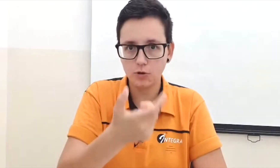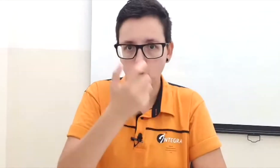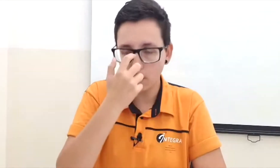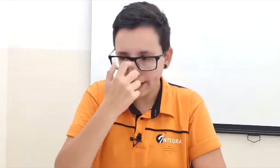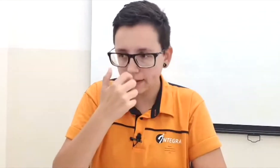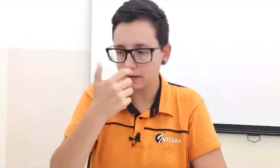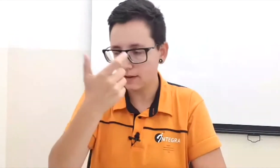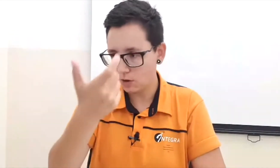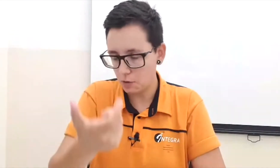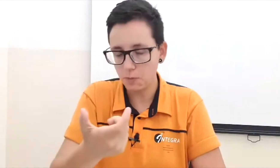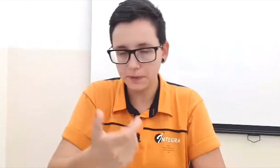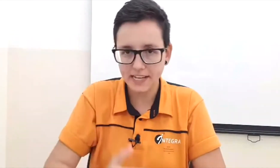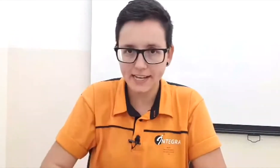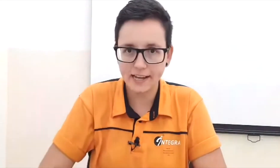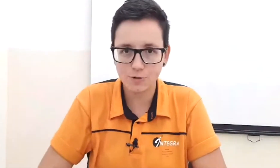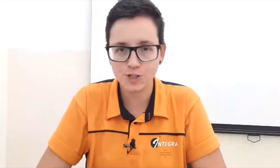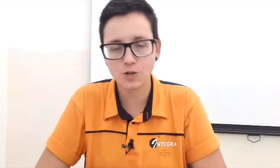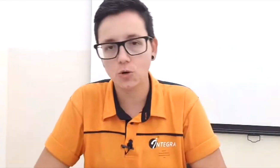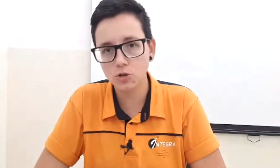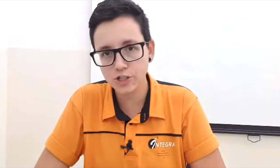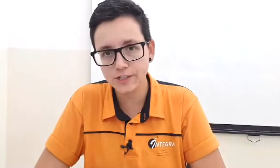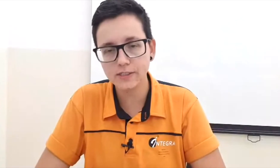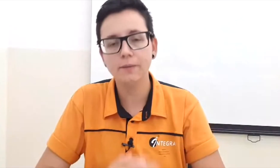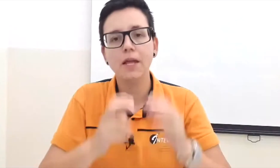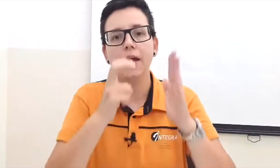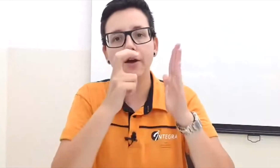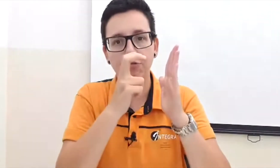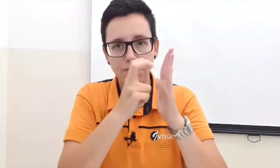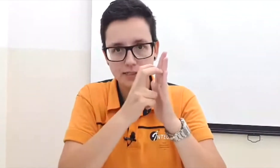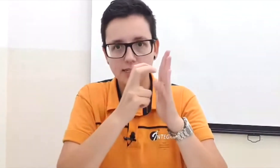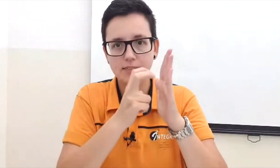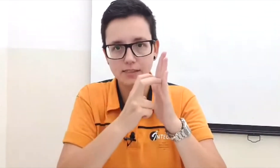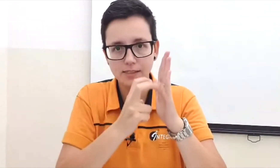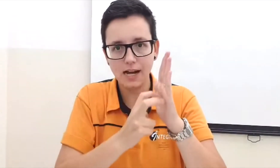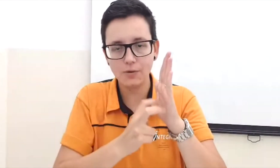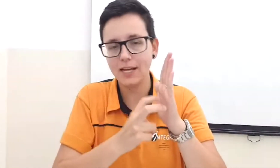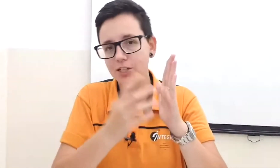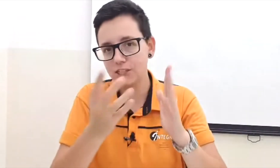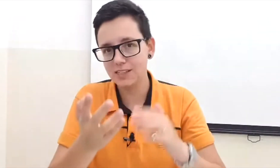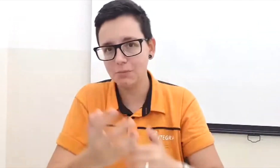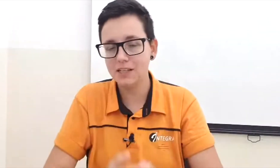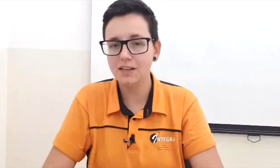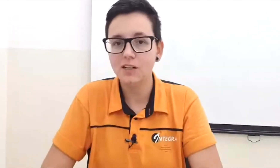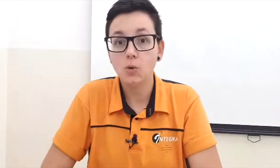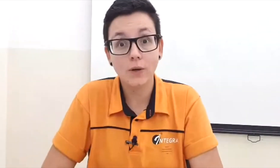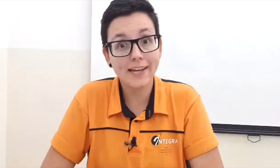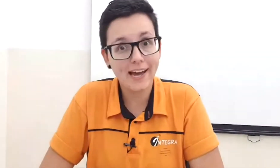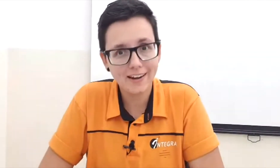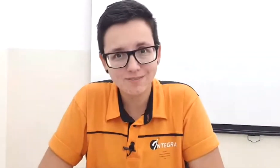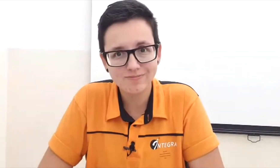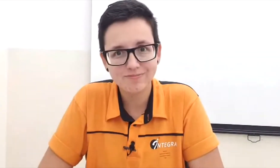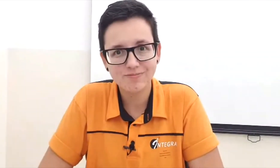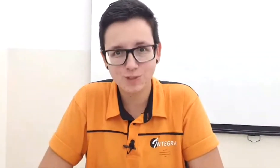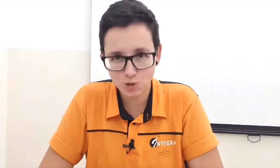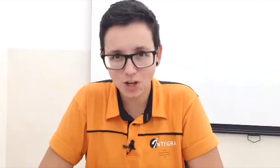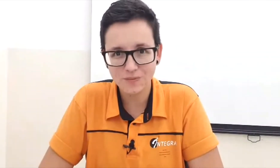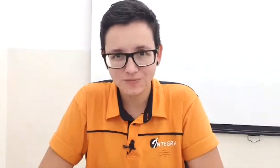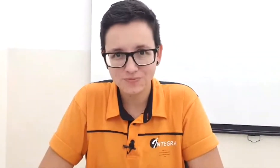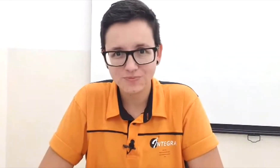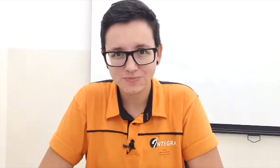com ela, acompanhei ela ao ginecologista, eu fiz esse sinal e ela já sabia o que era. Viu só?